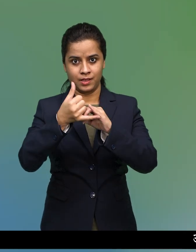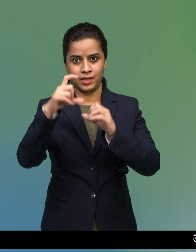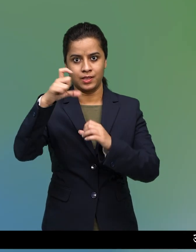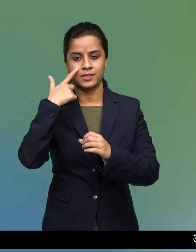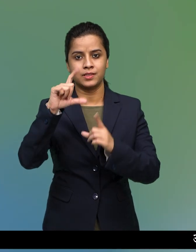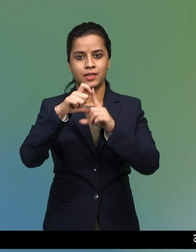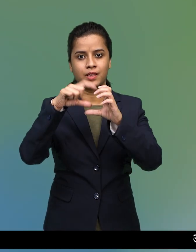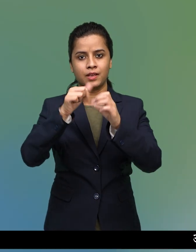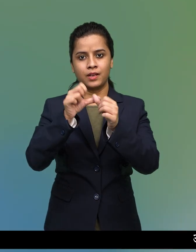ॲसिडियन्स.